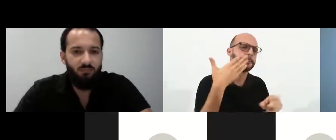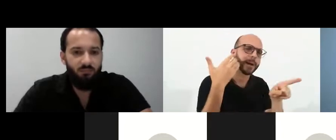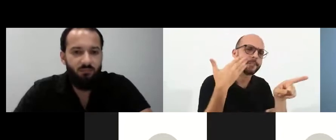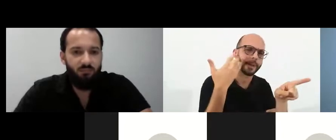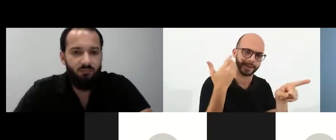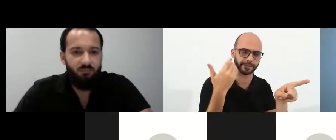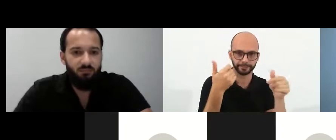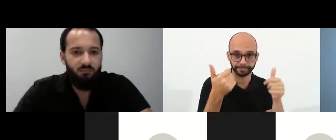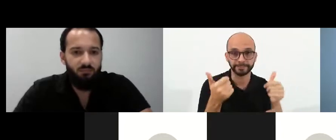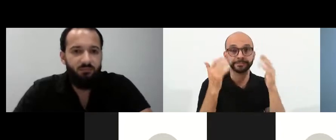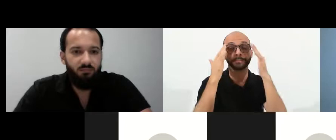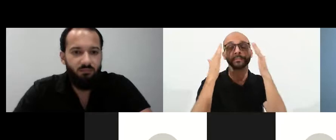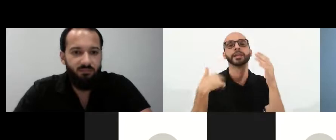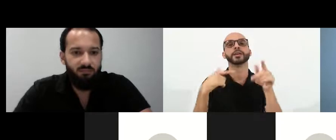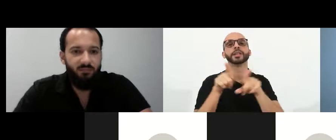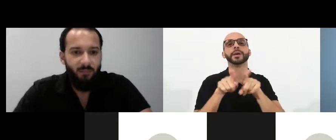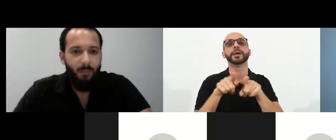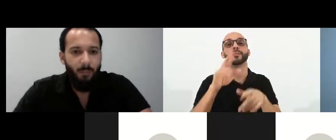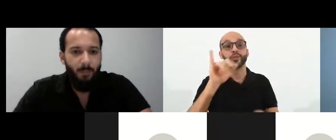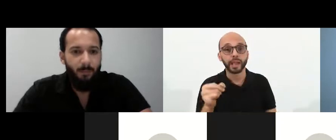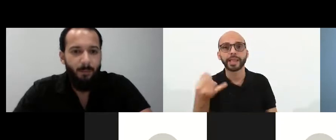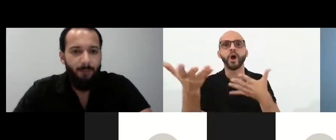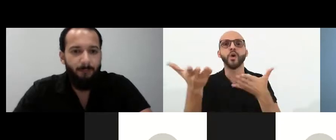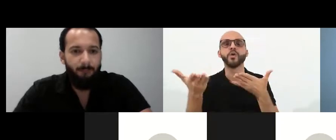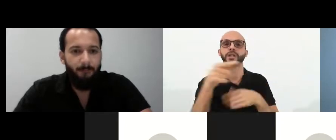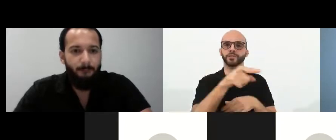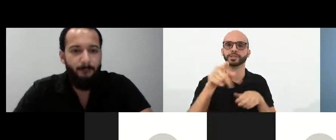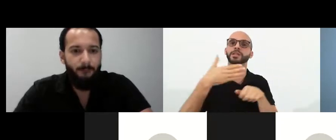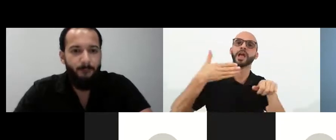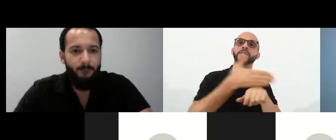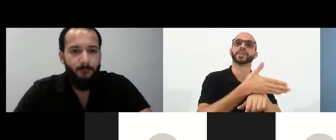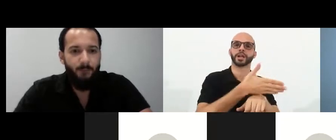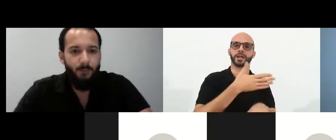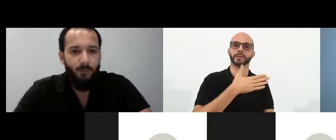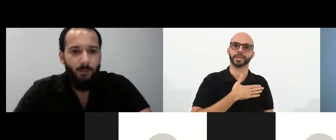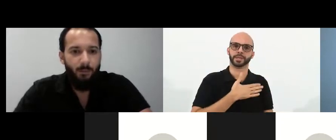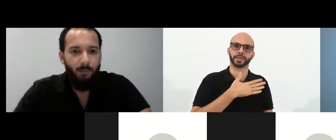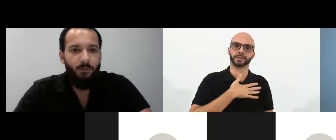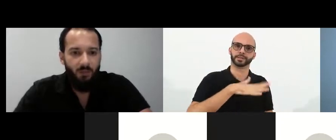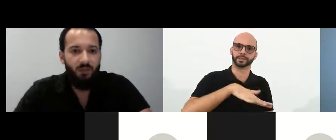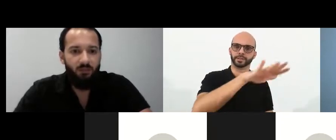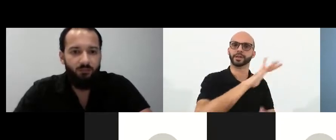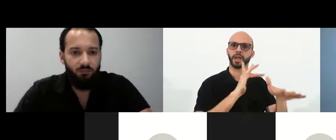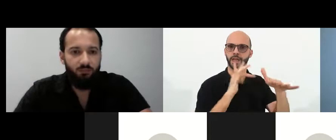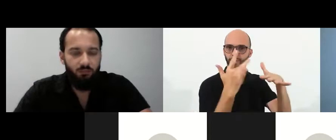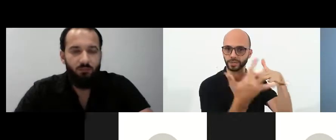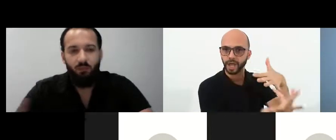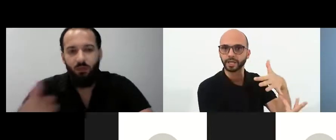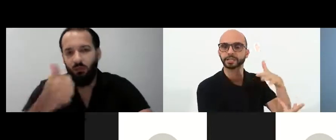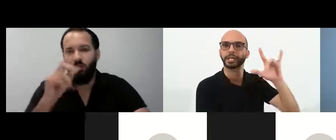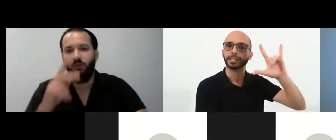entrarem e obter também mais informações. Também nós vamos convidar para vocês